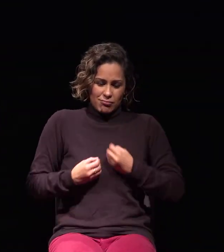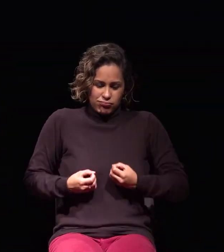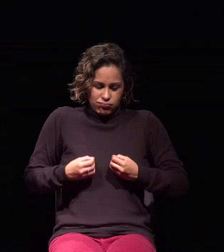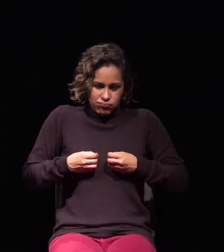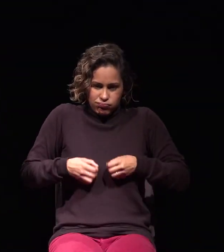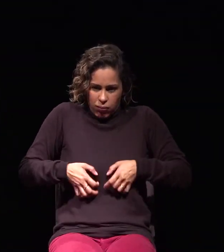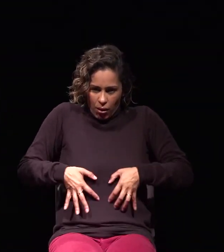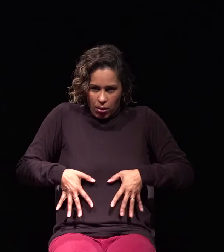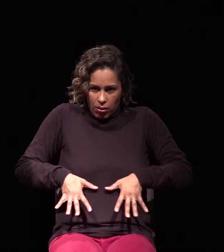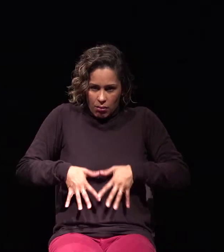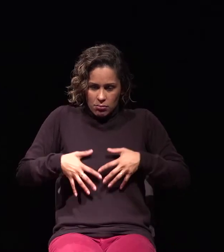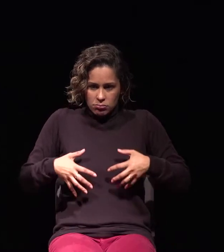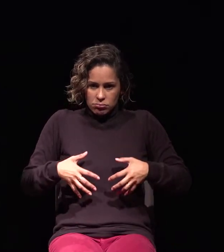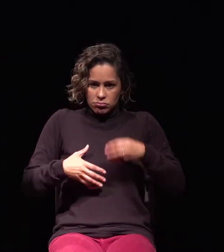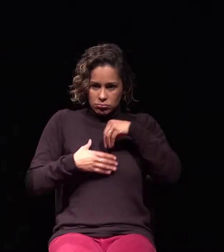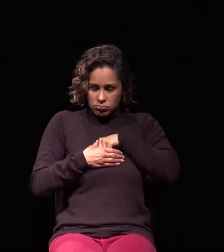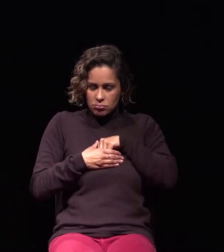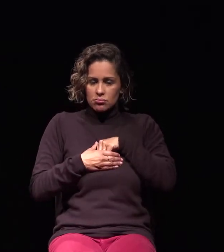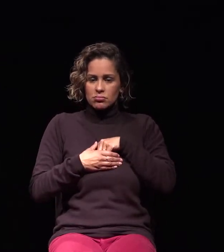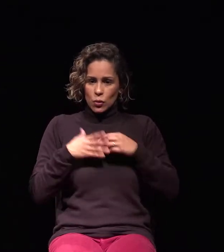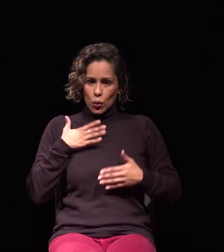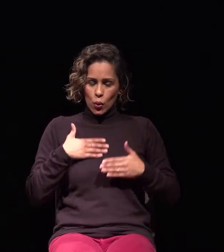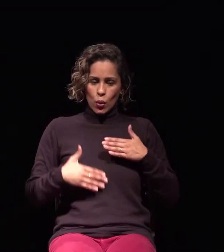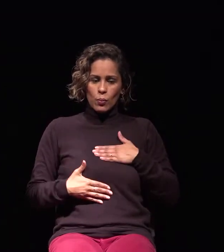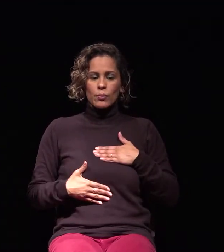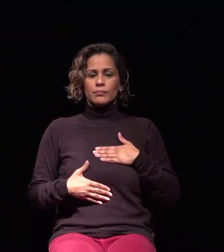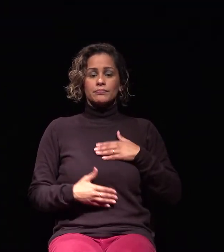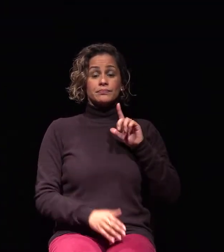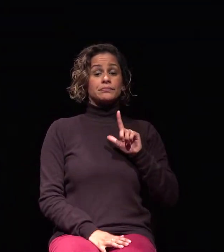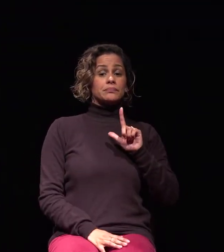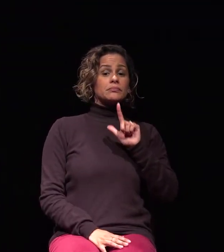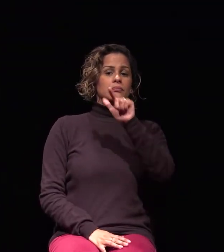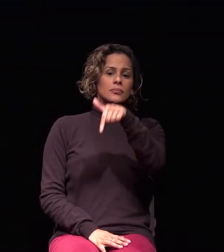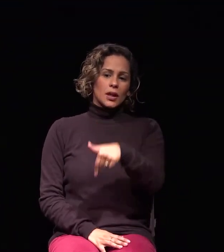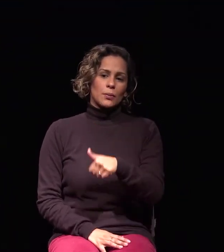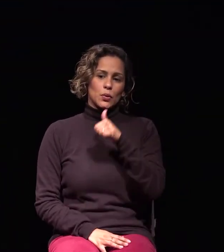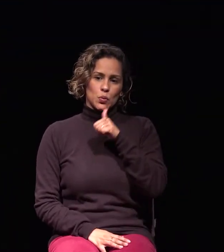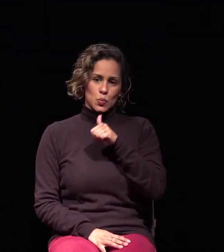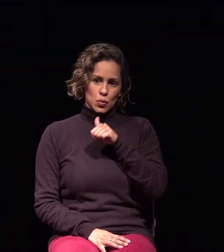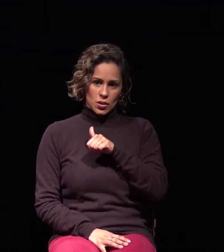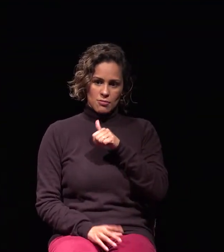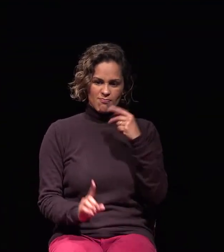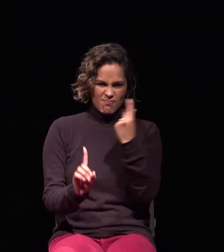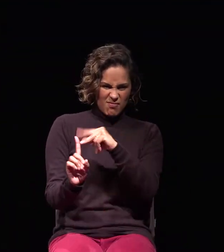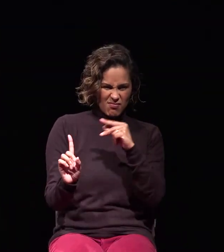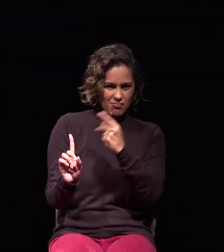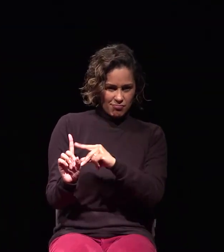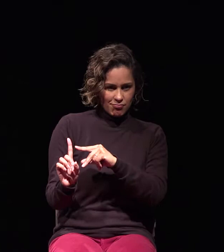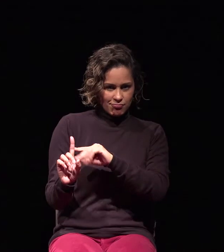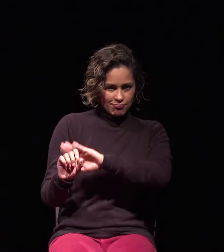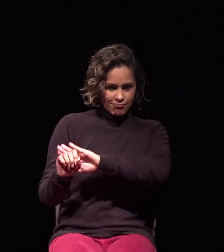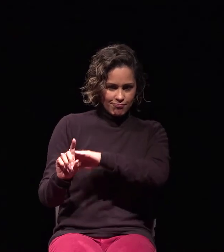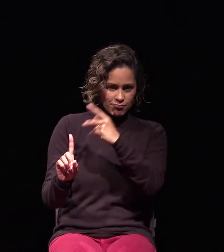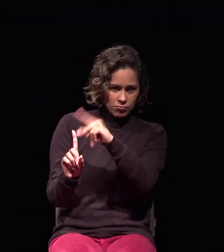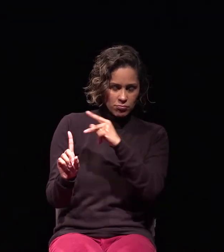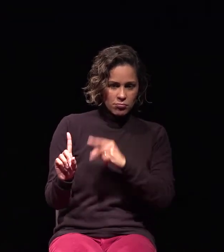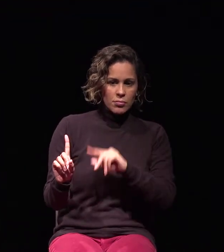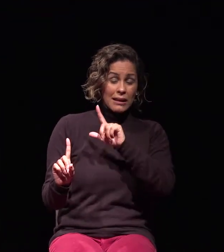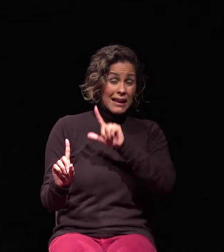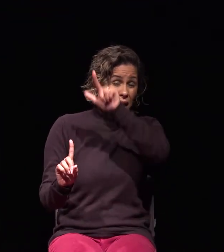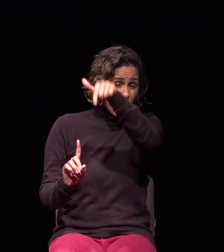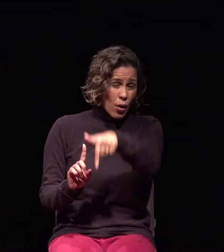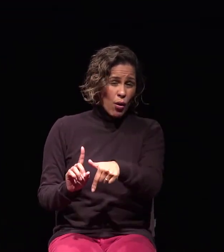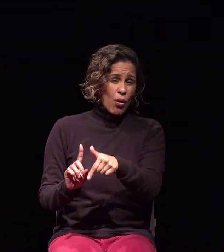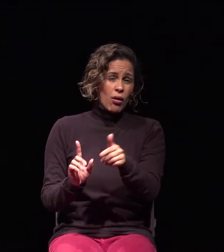E depois, uma torturadora deu depoimento lá na Comissão Nacional da Verdade, isso em